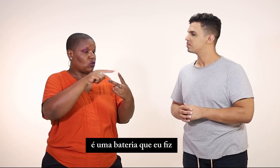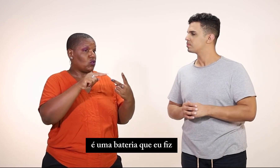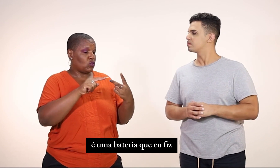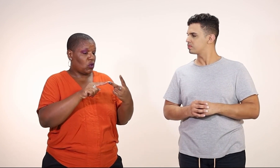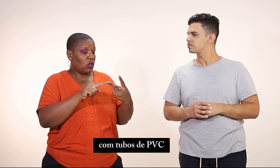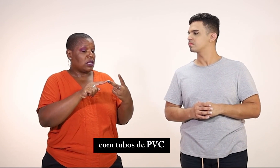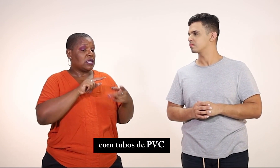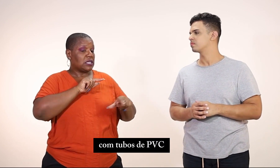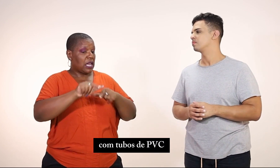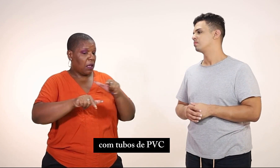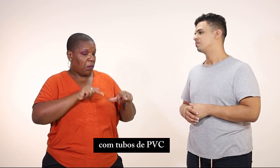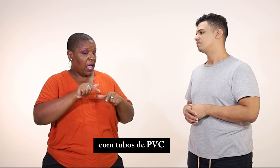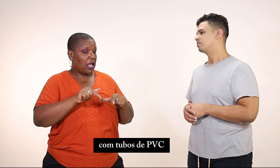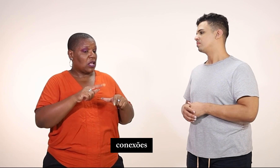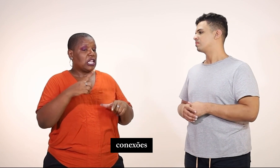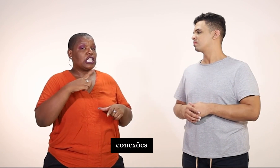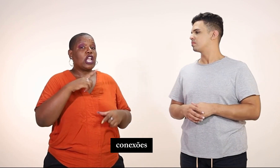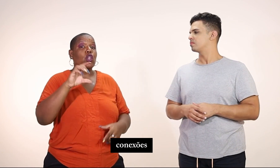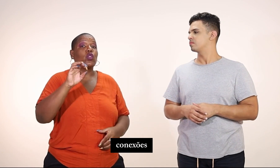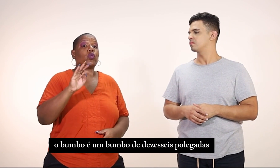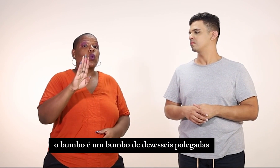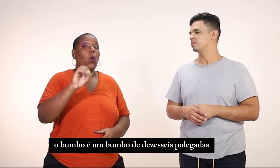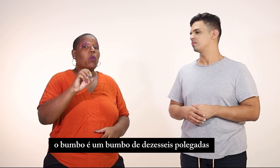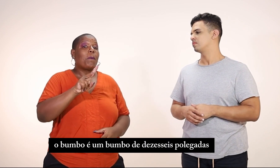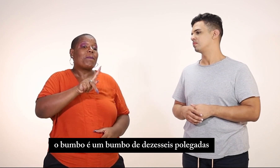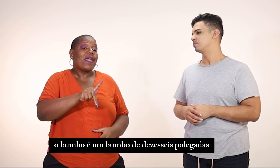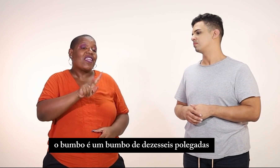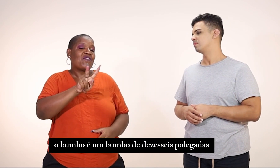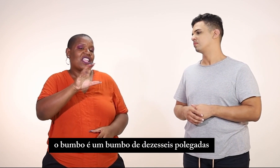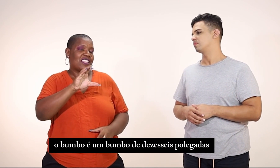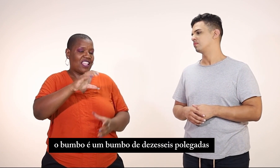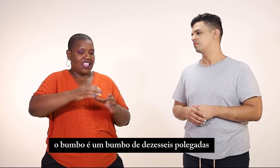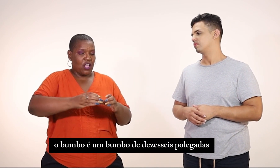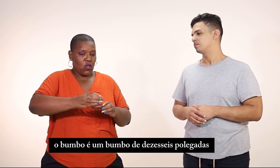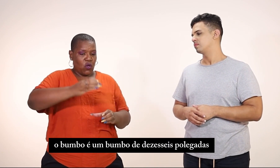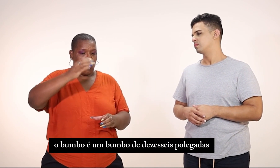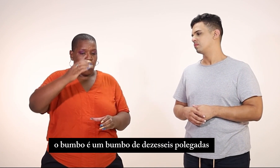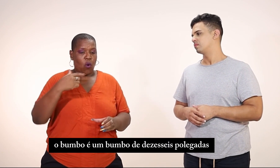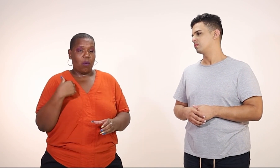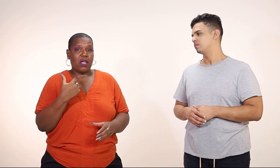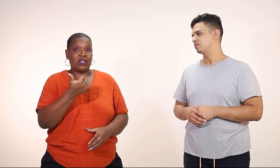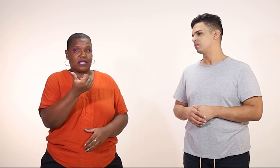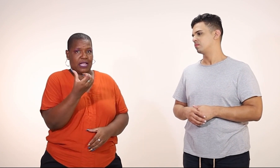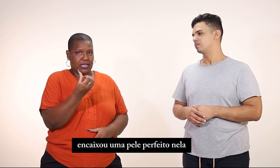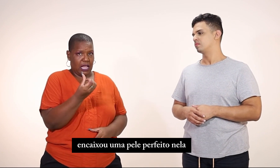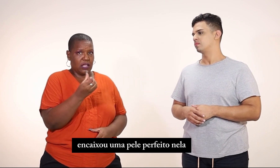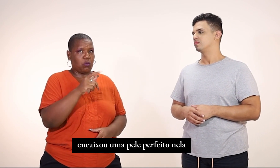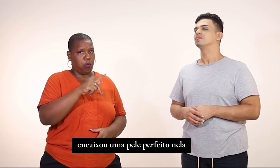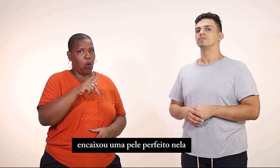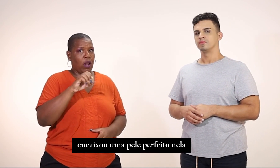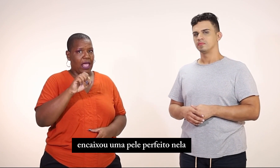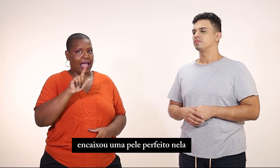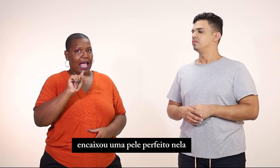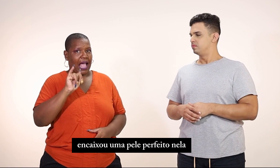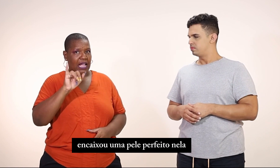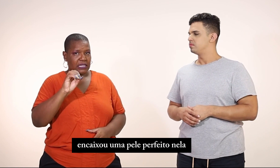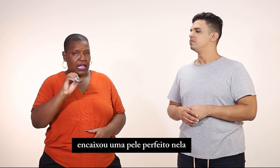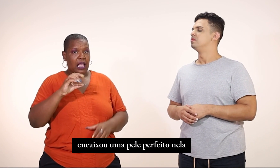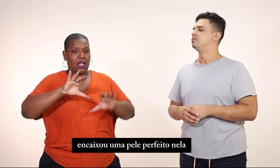fiz com tubos de PVC, conexões. O bumbo é um bumbo de 16 polegadas, encaixou uma pele perfeito